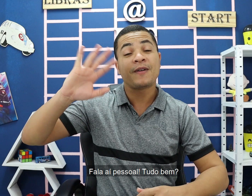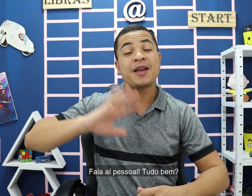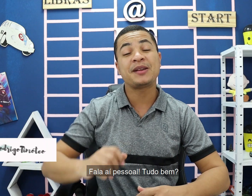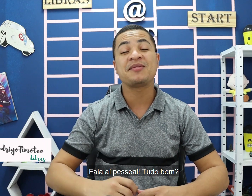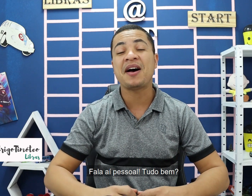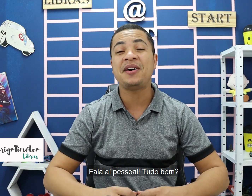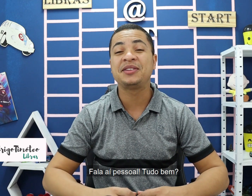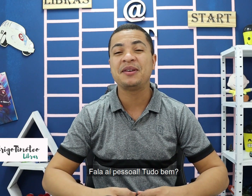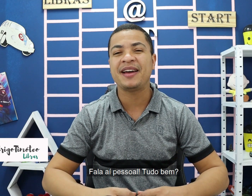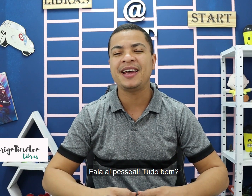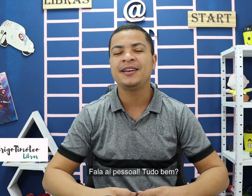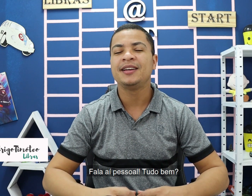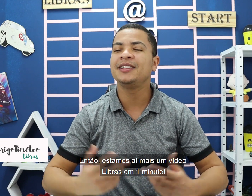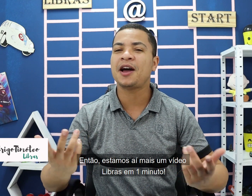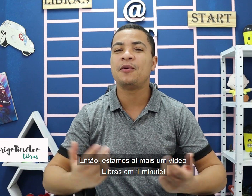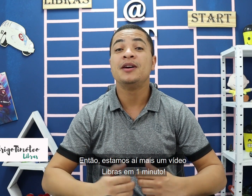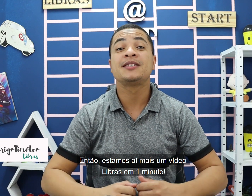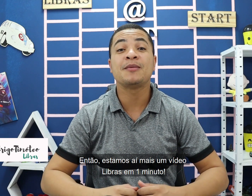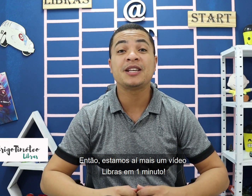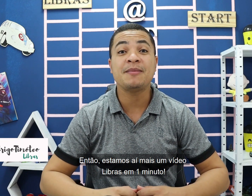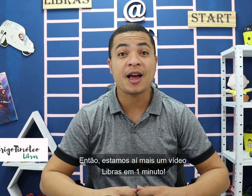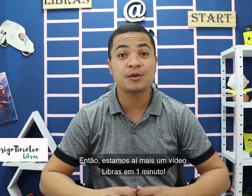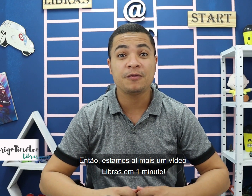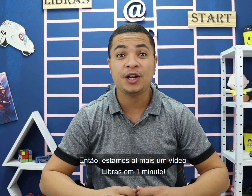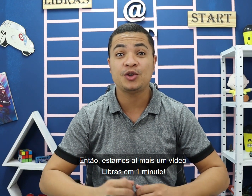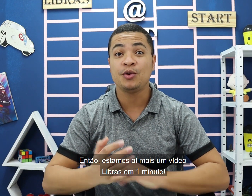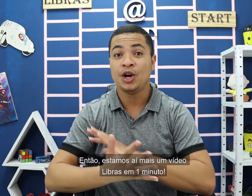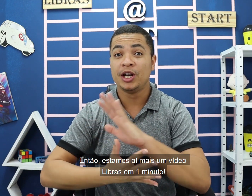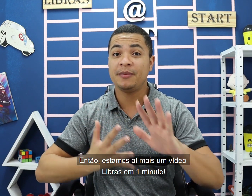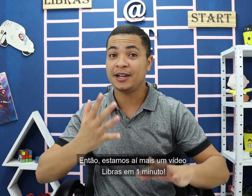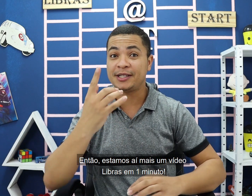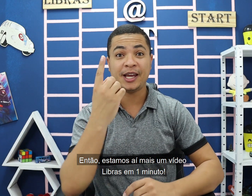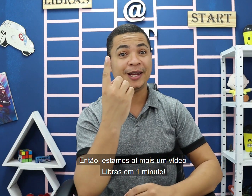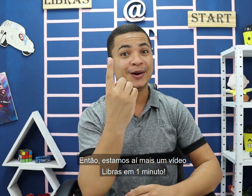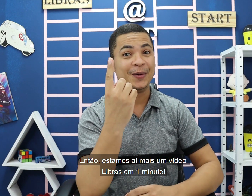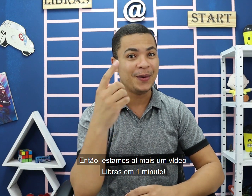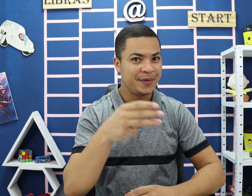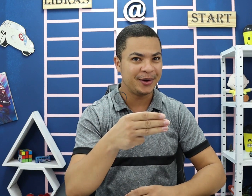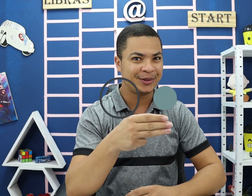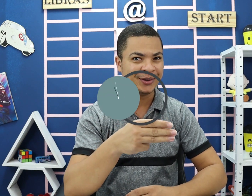Fala aí pessoal, tudo bem? Então, estamos aí em mais um vídeo, Libras em 1 minuto.